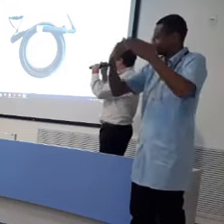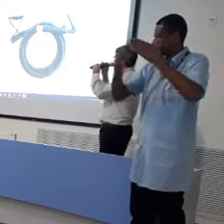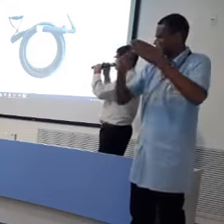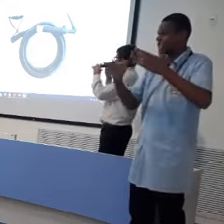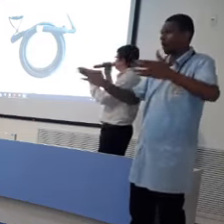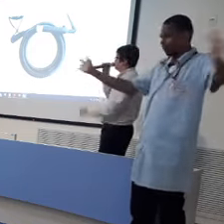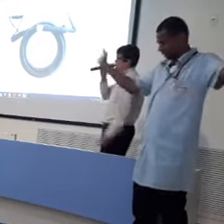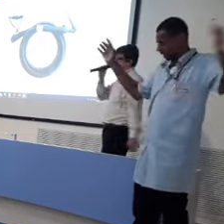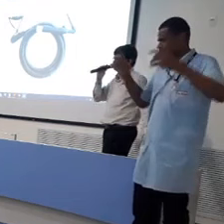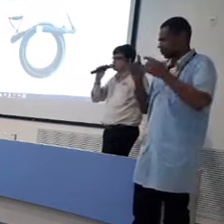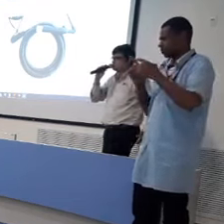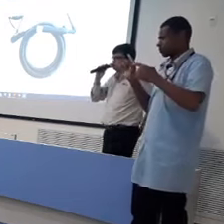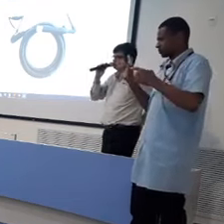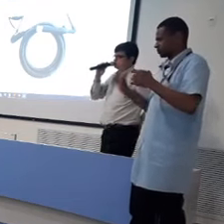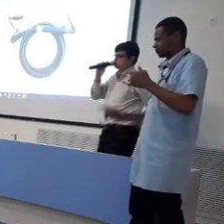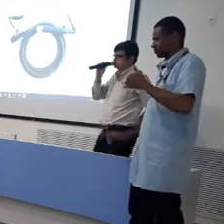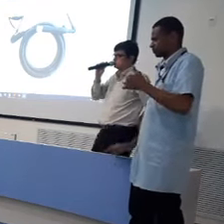lugares confinados.